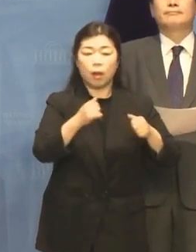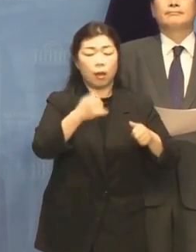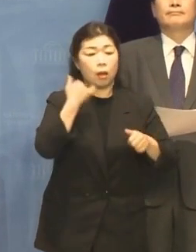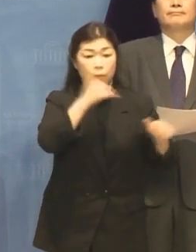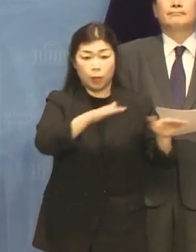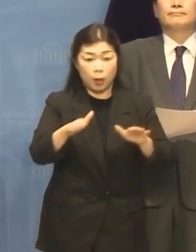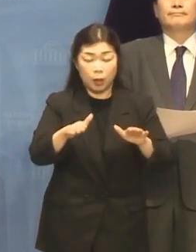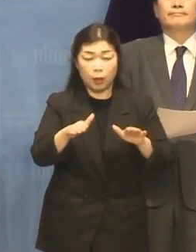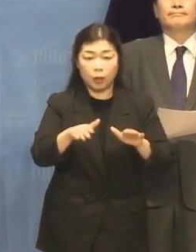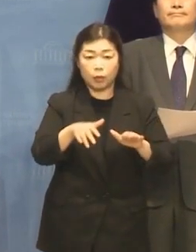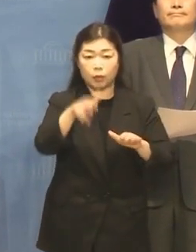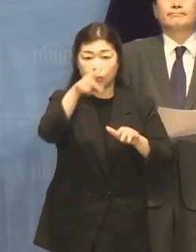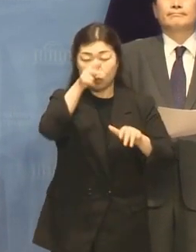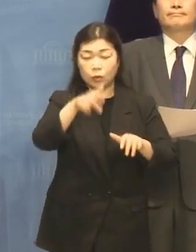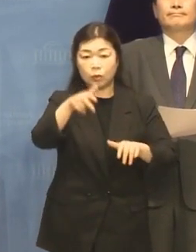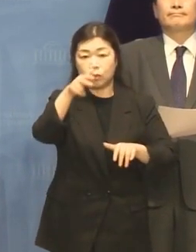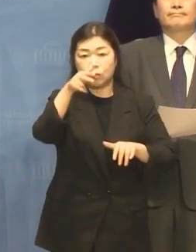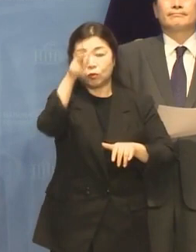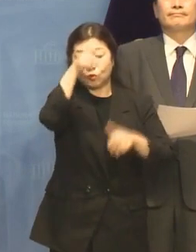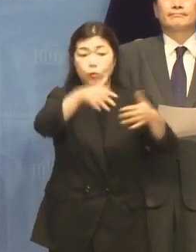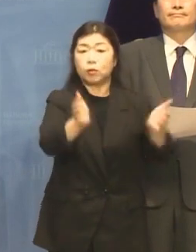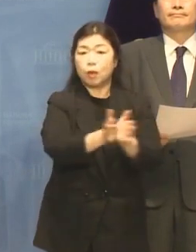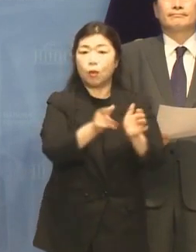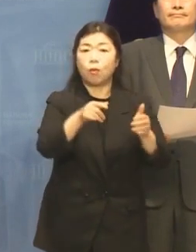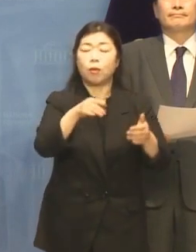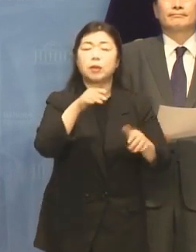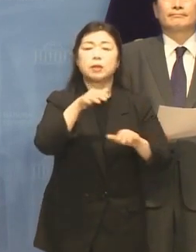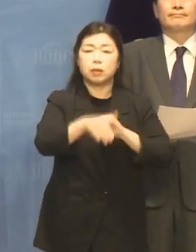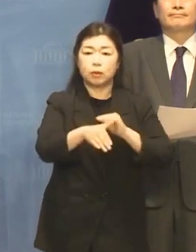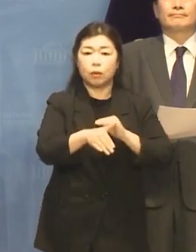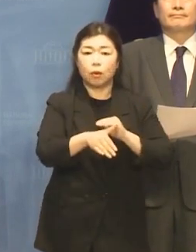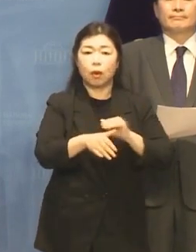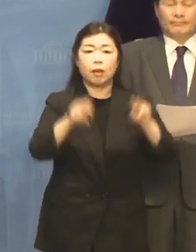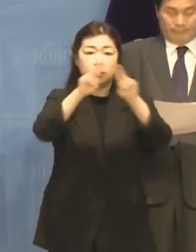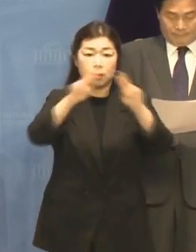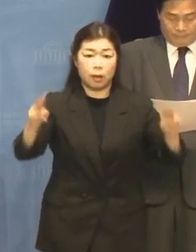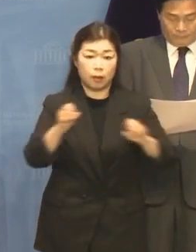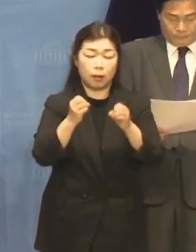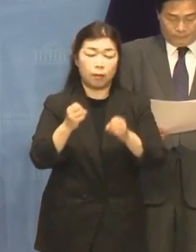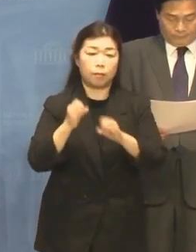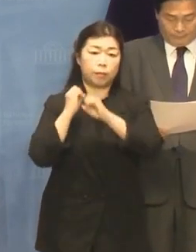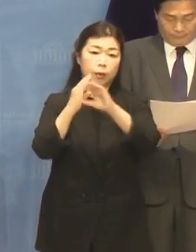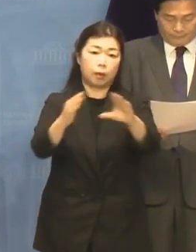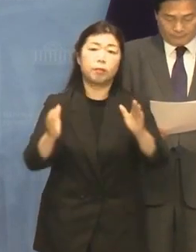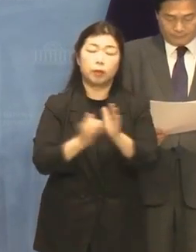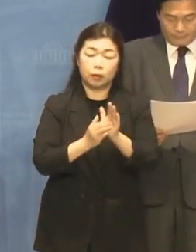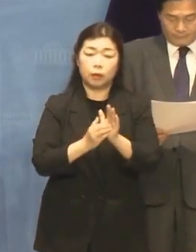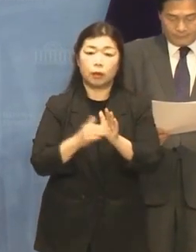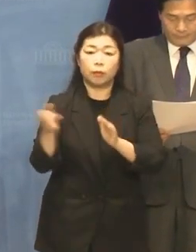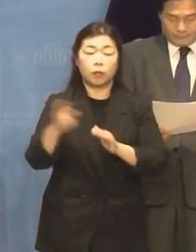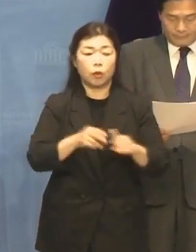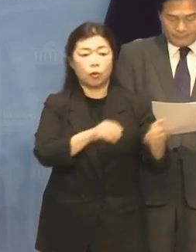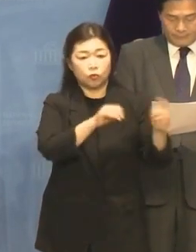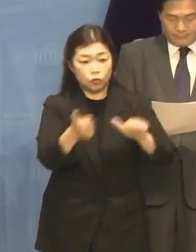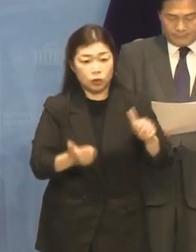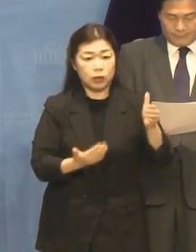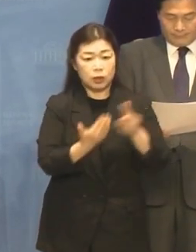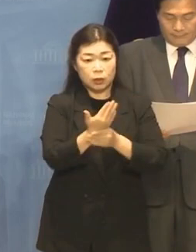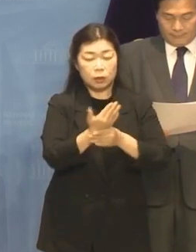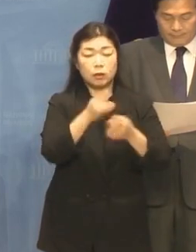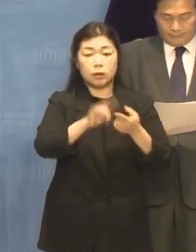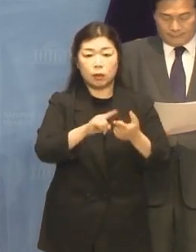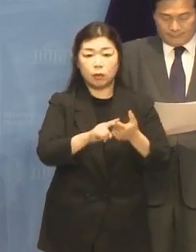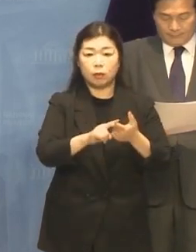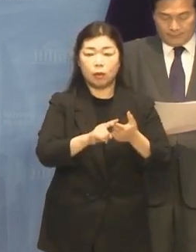사실을 확인했습니다. 또한 고 이대준 사망과 관련 시신 등 사망의 명백한 증거가